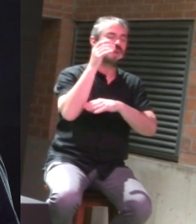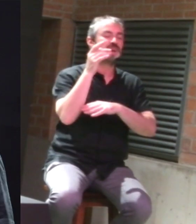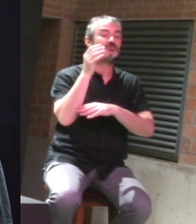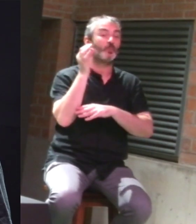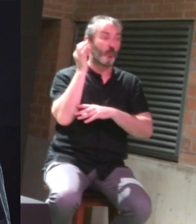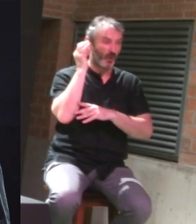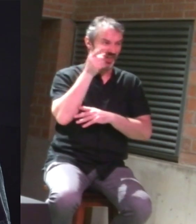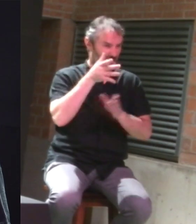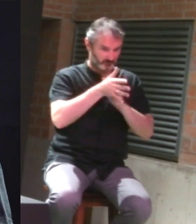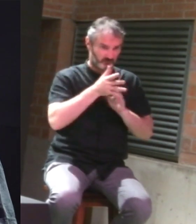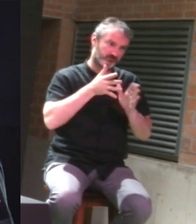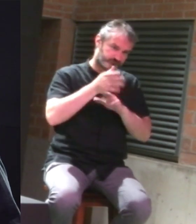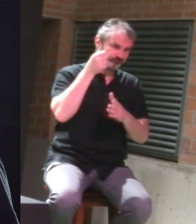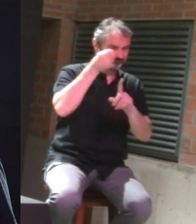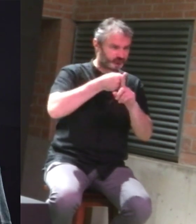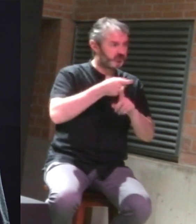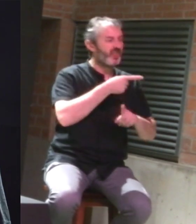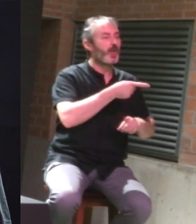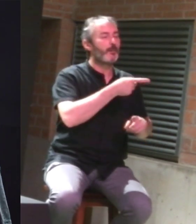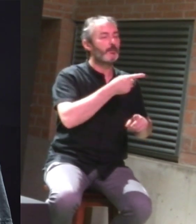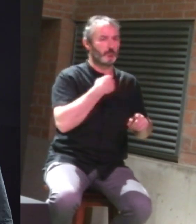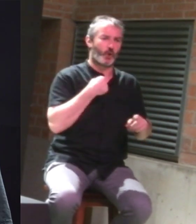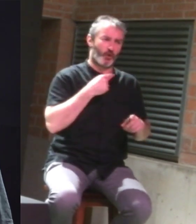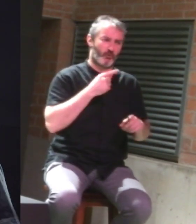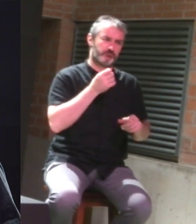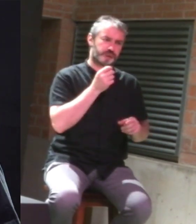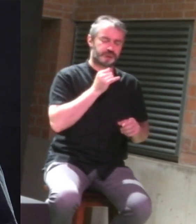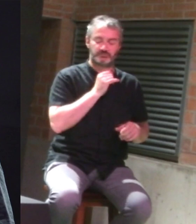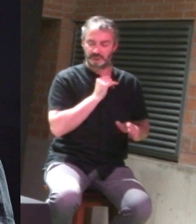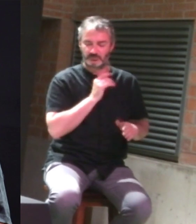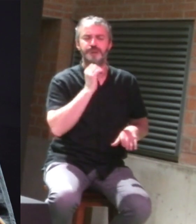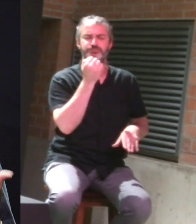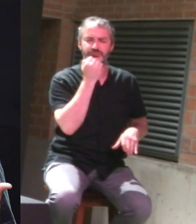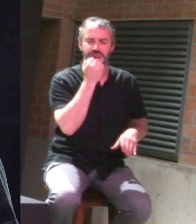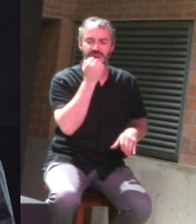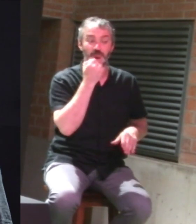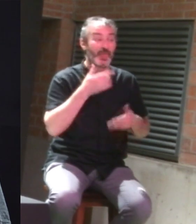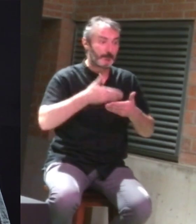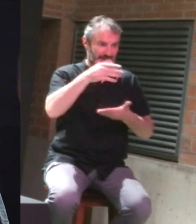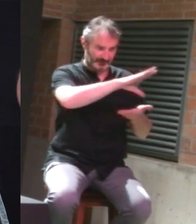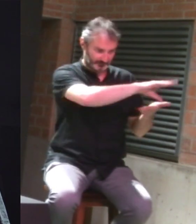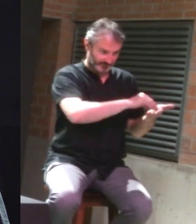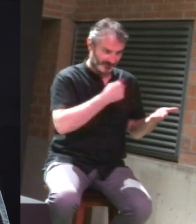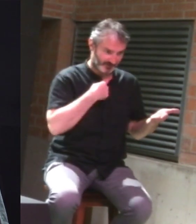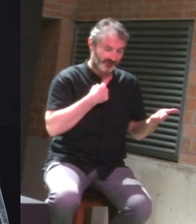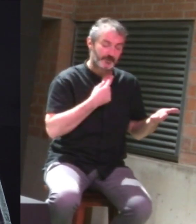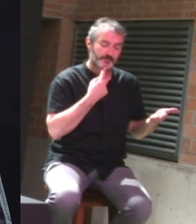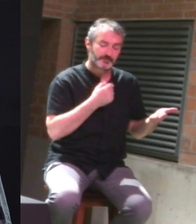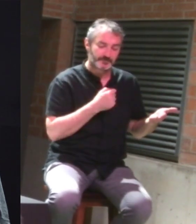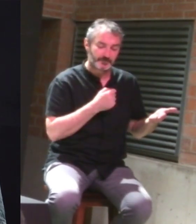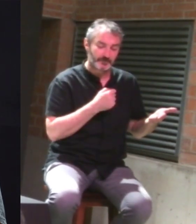recrimina esta sustitución de la que estamos hablando y dice, recogido en la prensa en